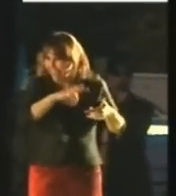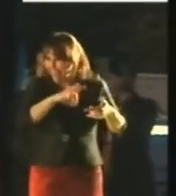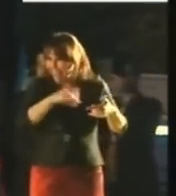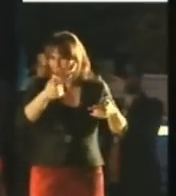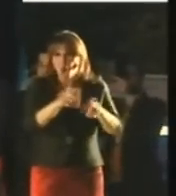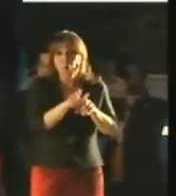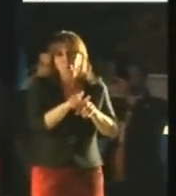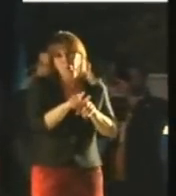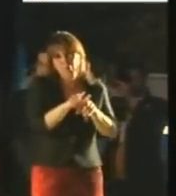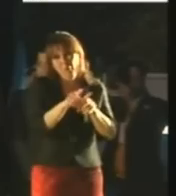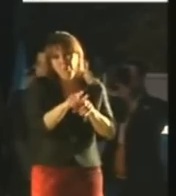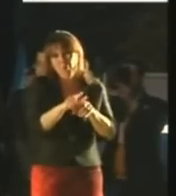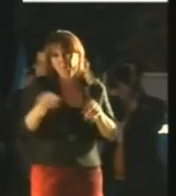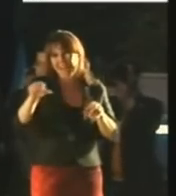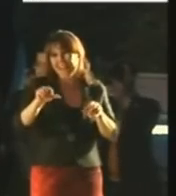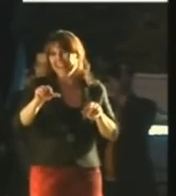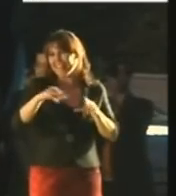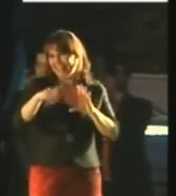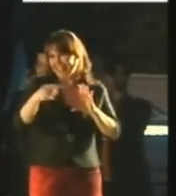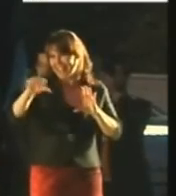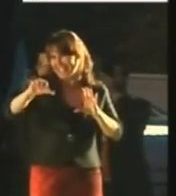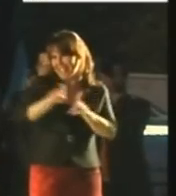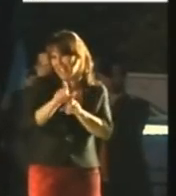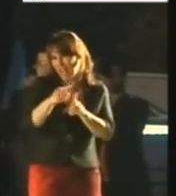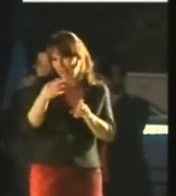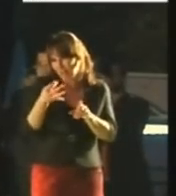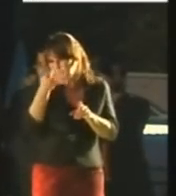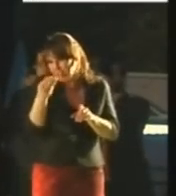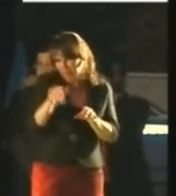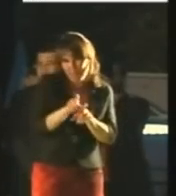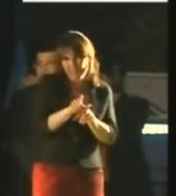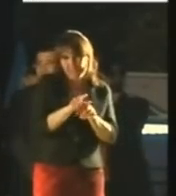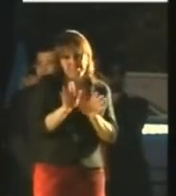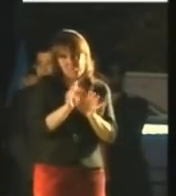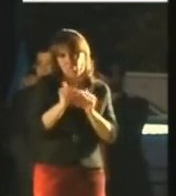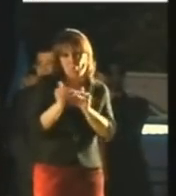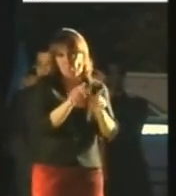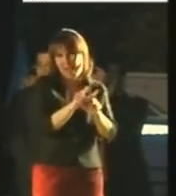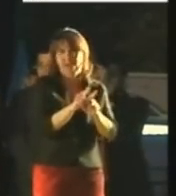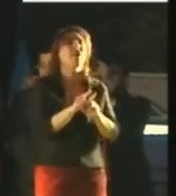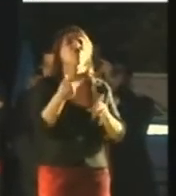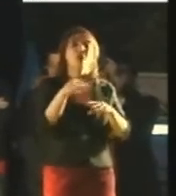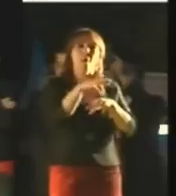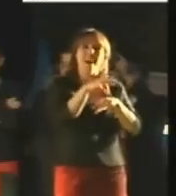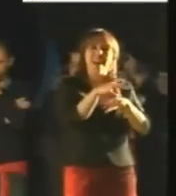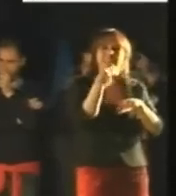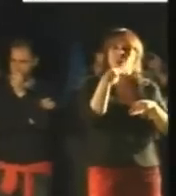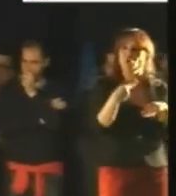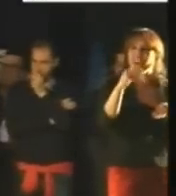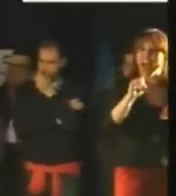che ti dicono è esclusivo e poi è per tutti uguale. Veramente, guardi, c'è una malattia che si chiama